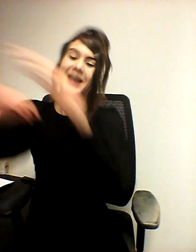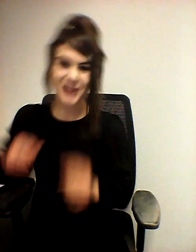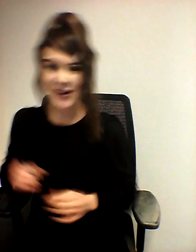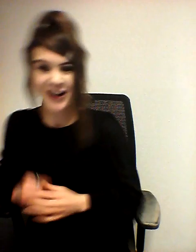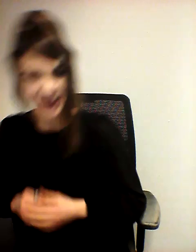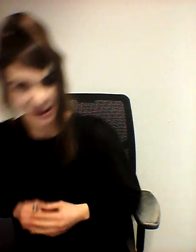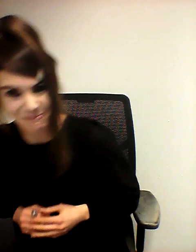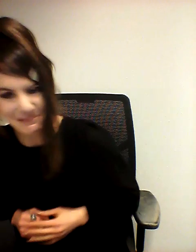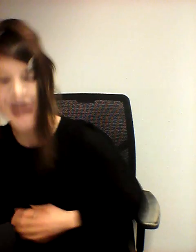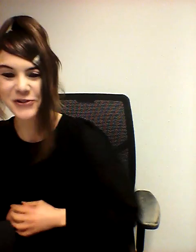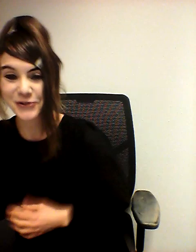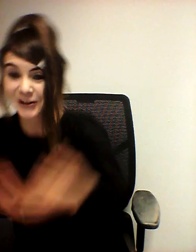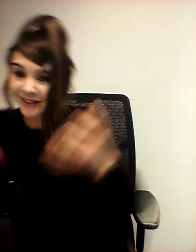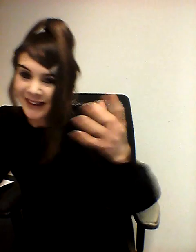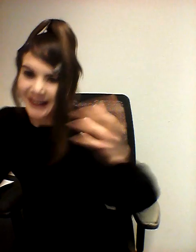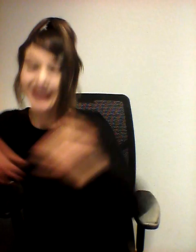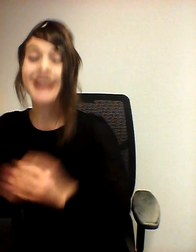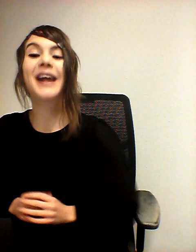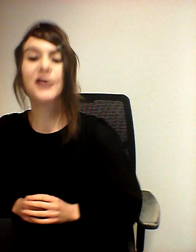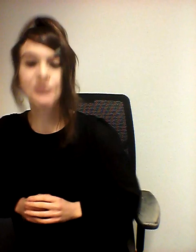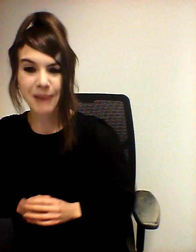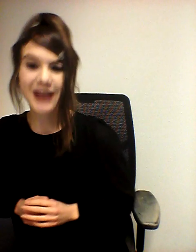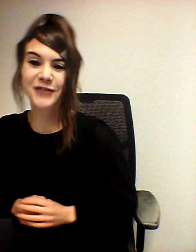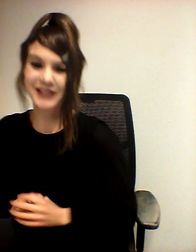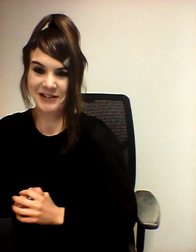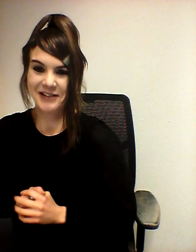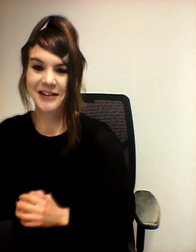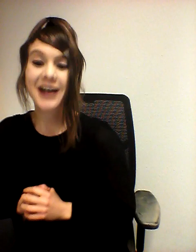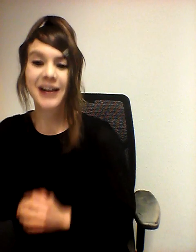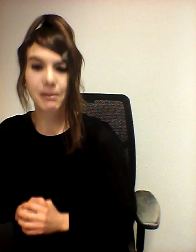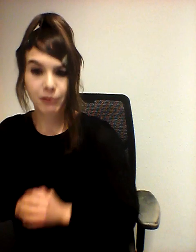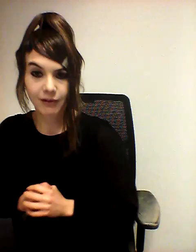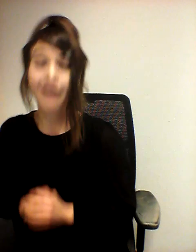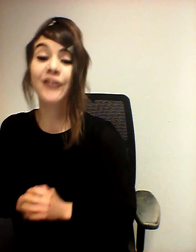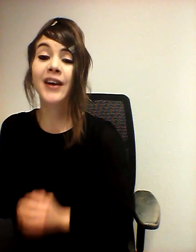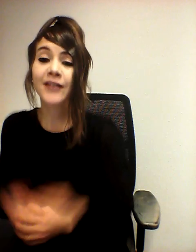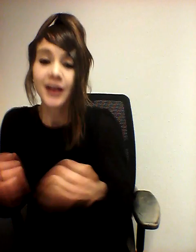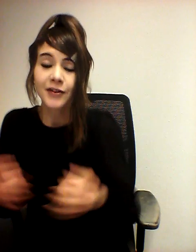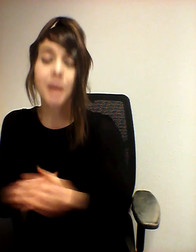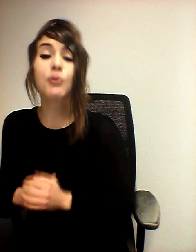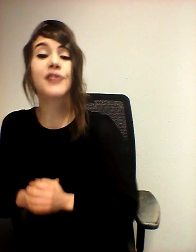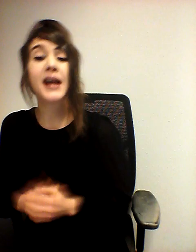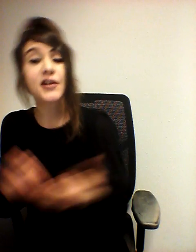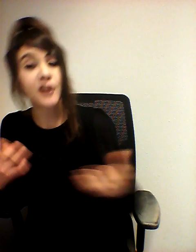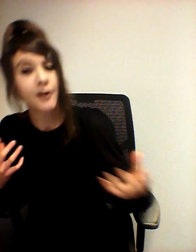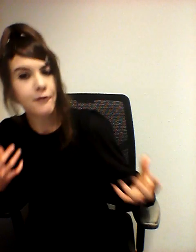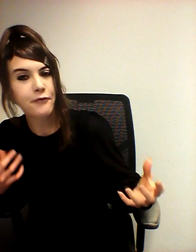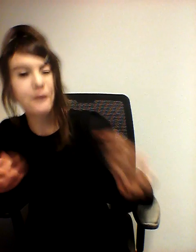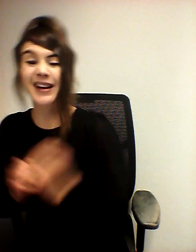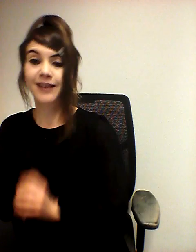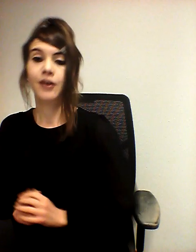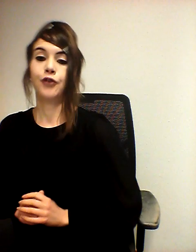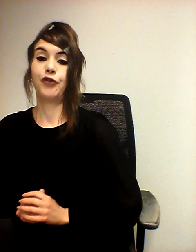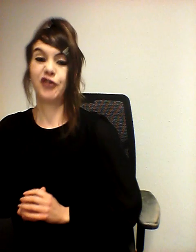vele aminozuren in jouw spijsverteringskanaal laat belanden, dan moeten deze